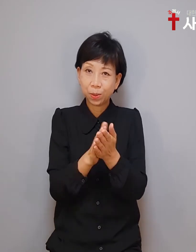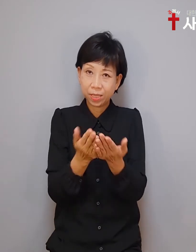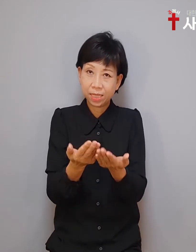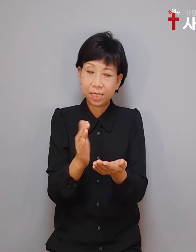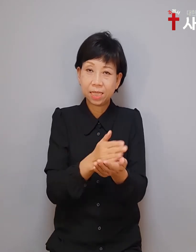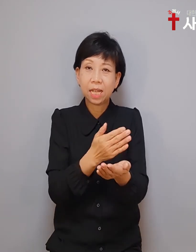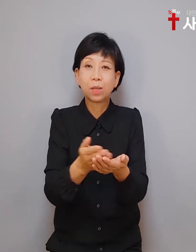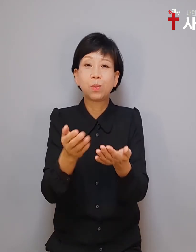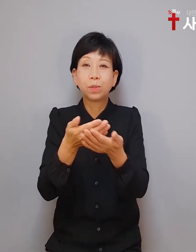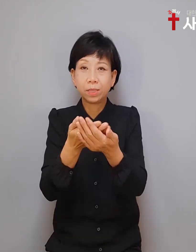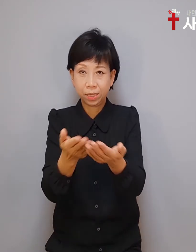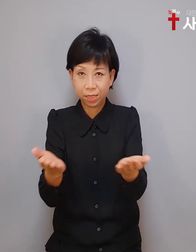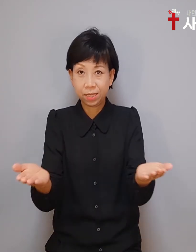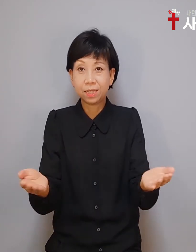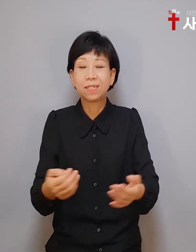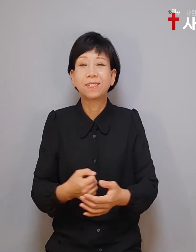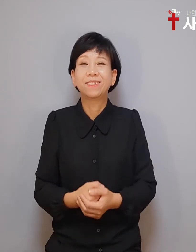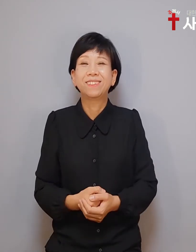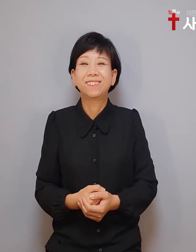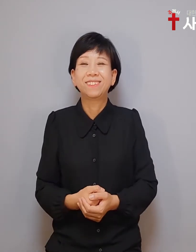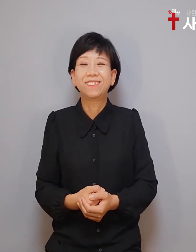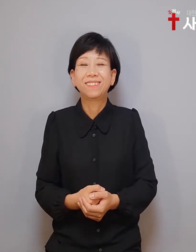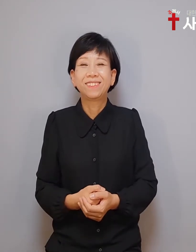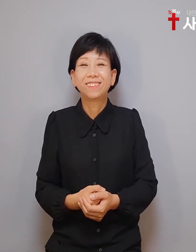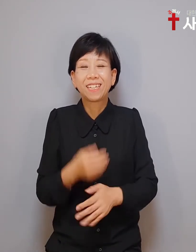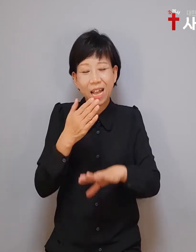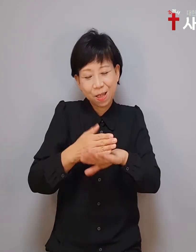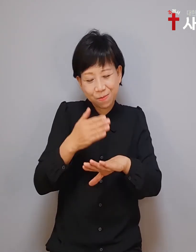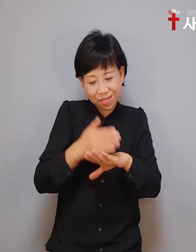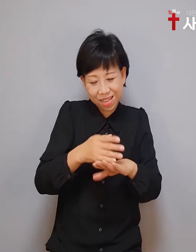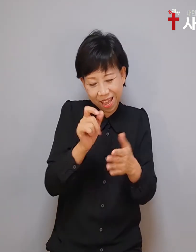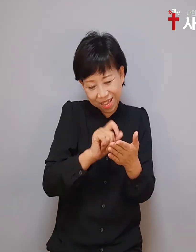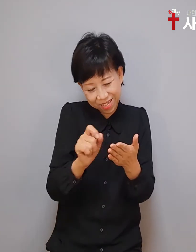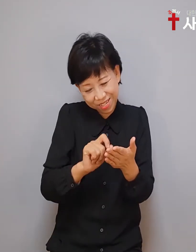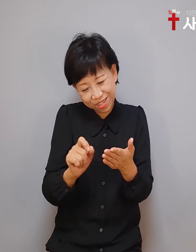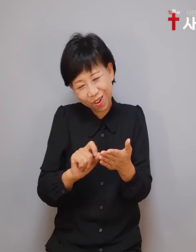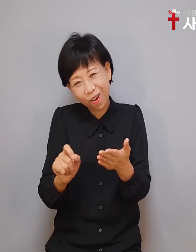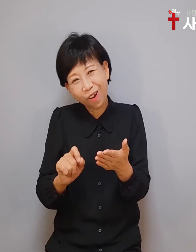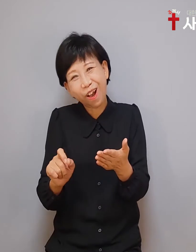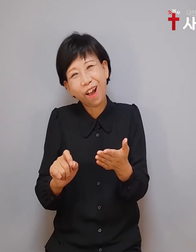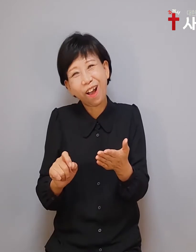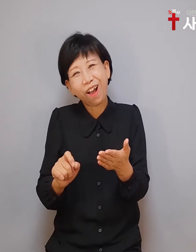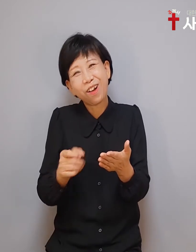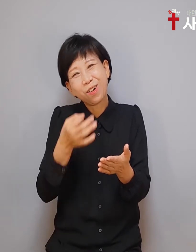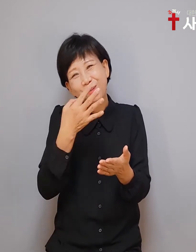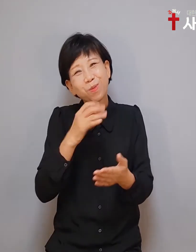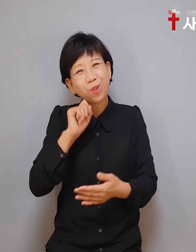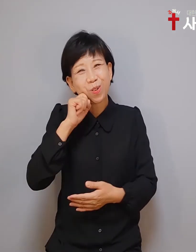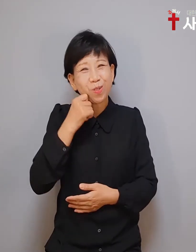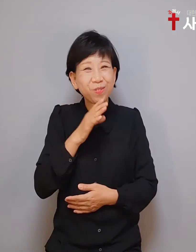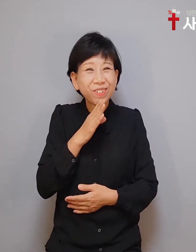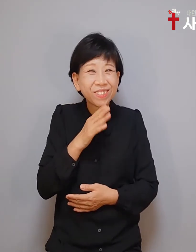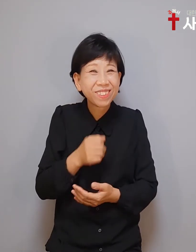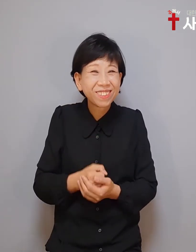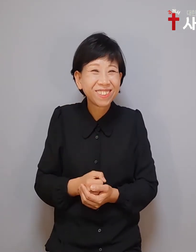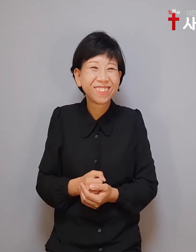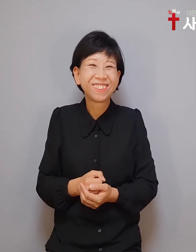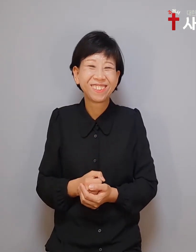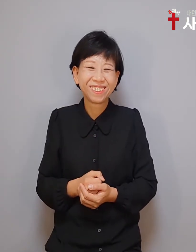나눠드렸습니다. 물론 감사거리 찾는 게 여간 쉽지 않으셨겠지만 그래도 제가